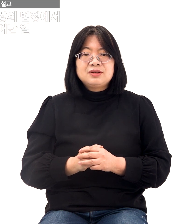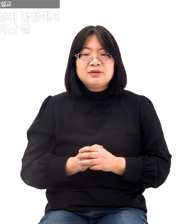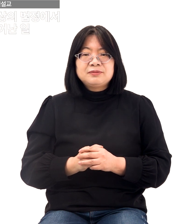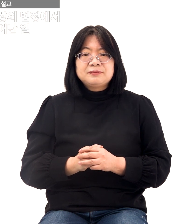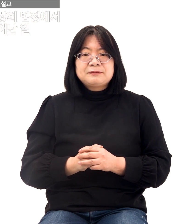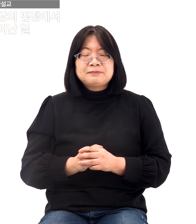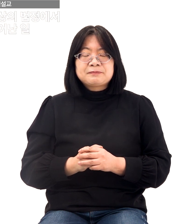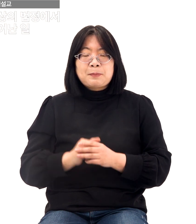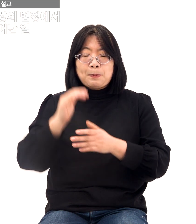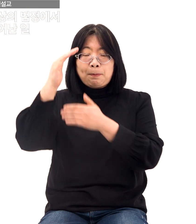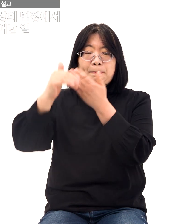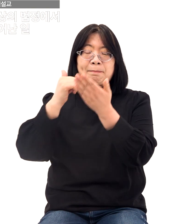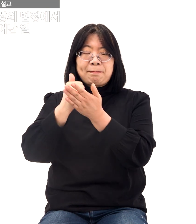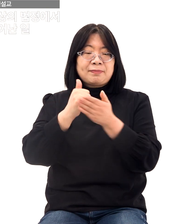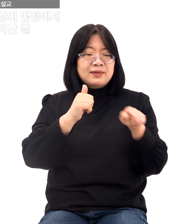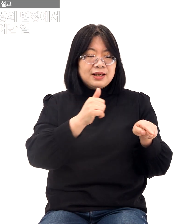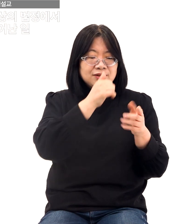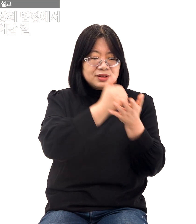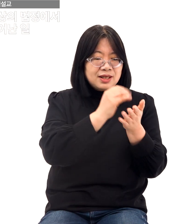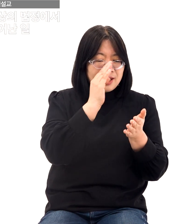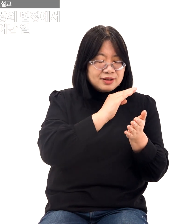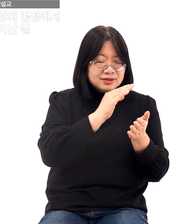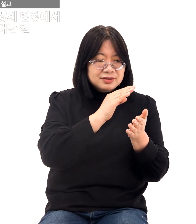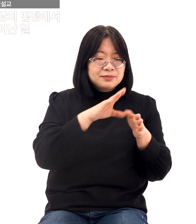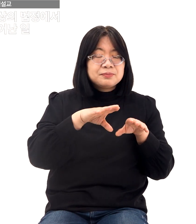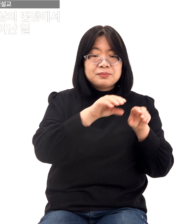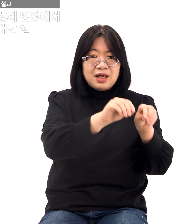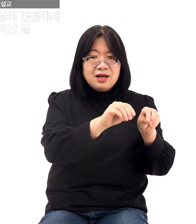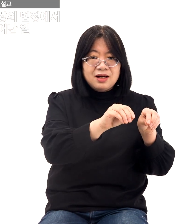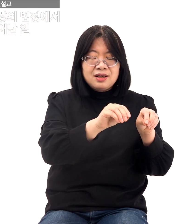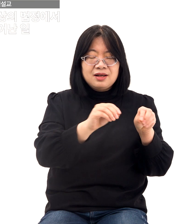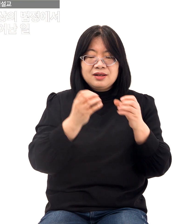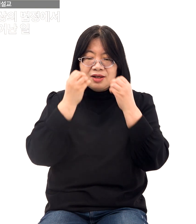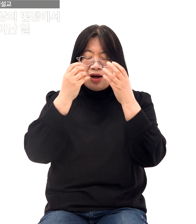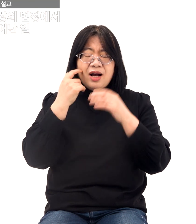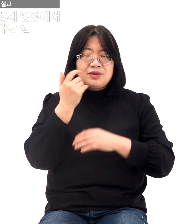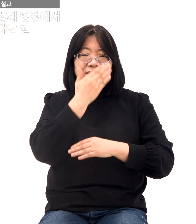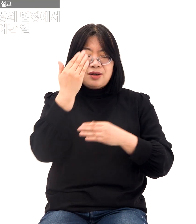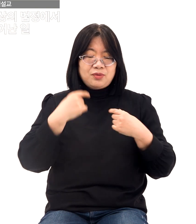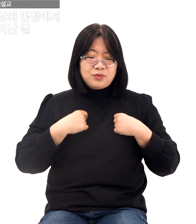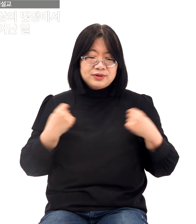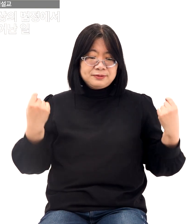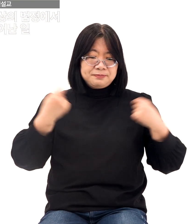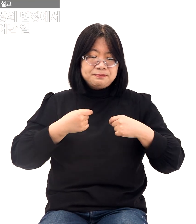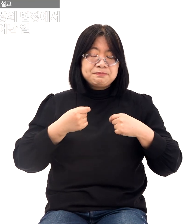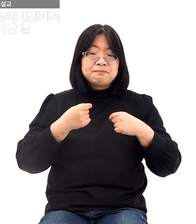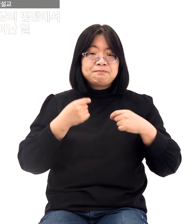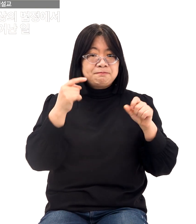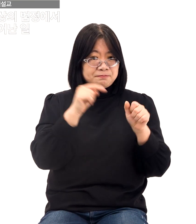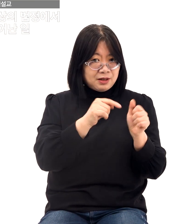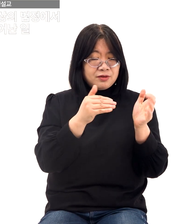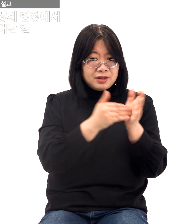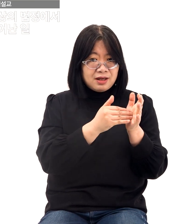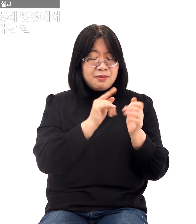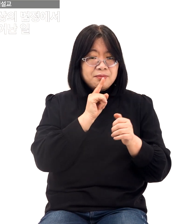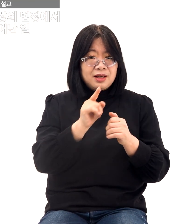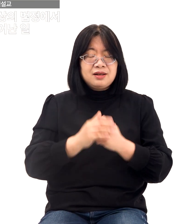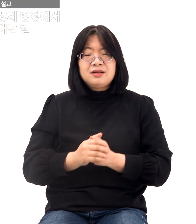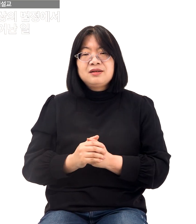죄악을 제거하였고 네게 새로운 아름다운 의복을 입혔다. 그 얘기를 하는